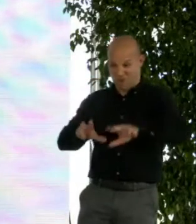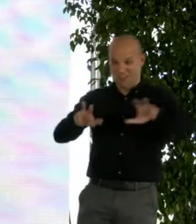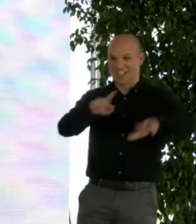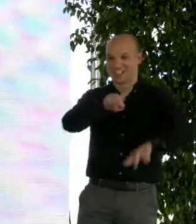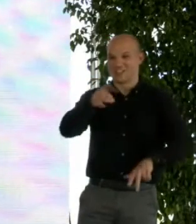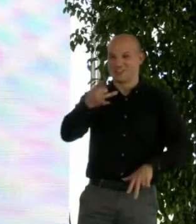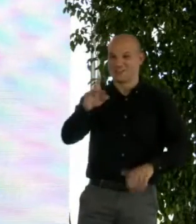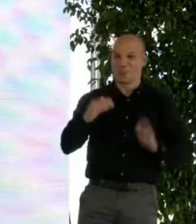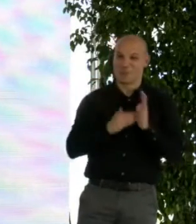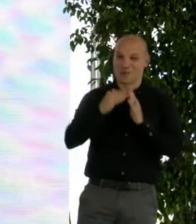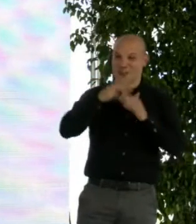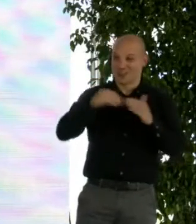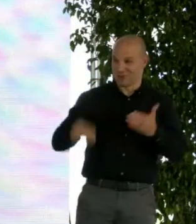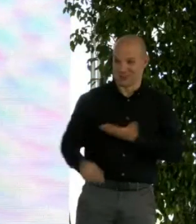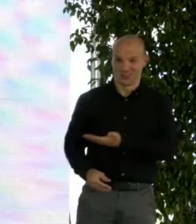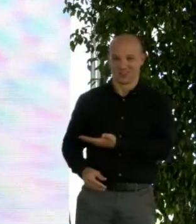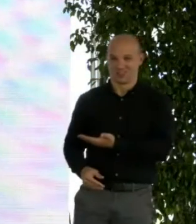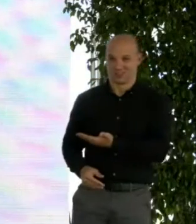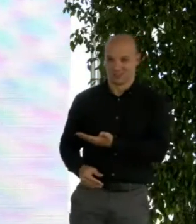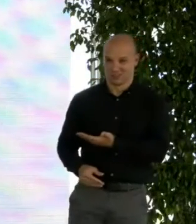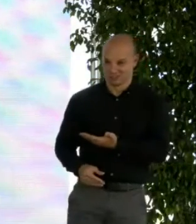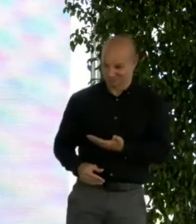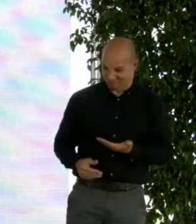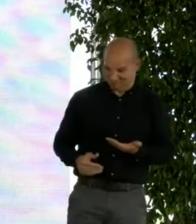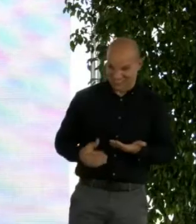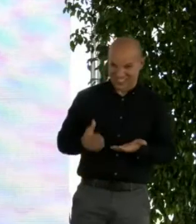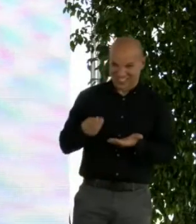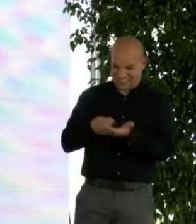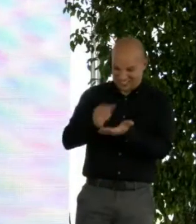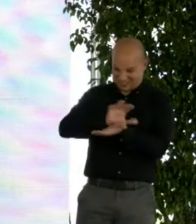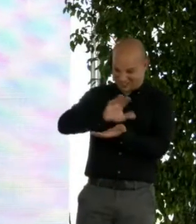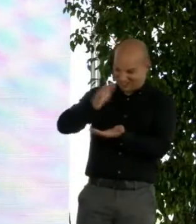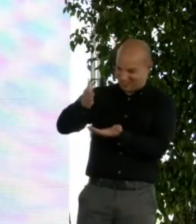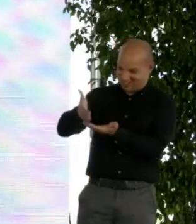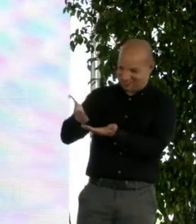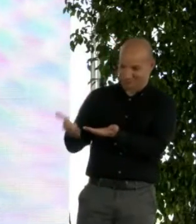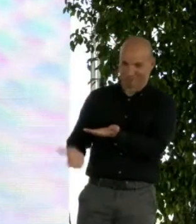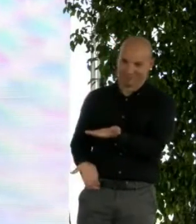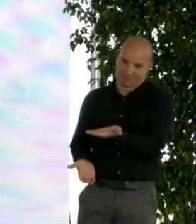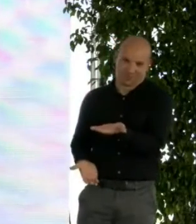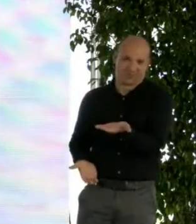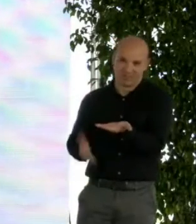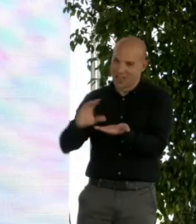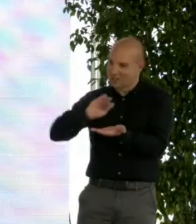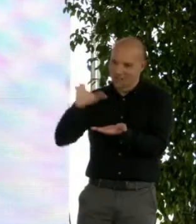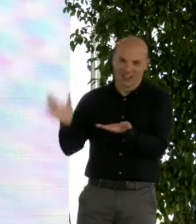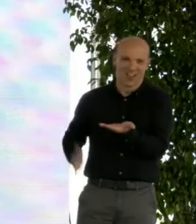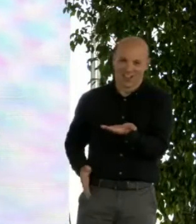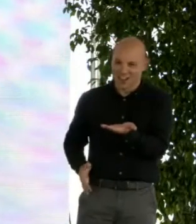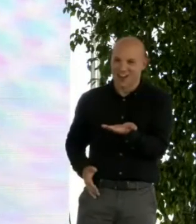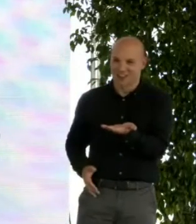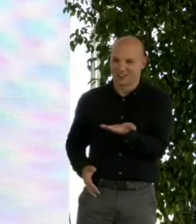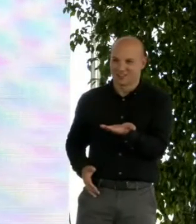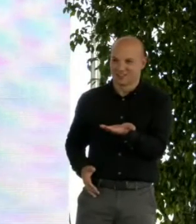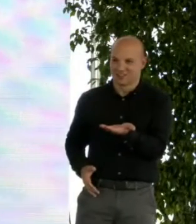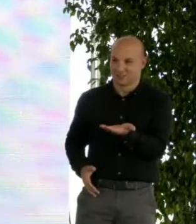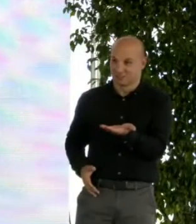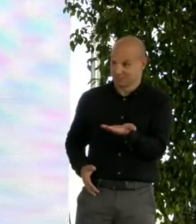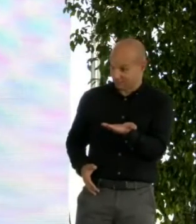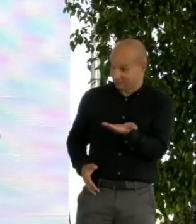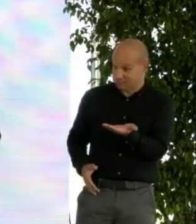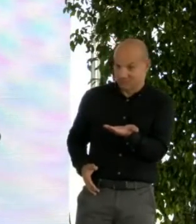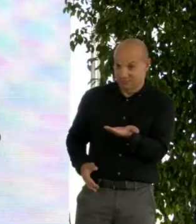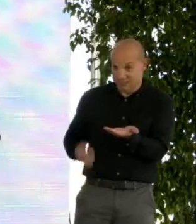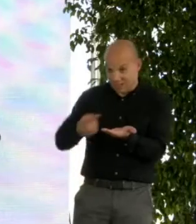$118 millones en esta inversión. Esa cantidad de inversión habla por sí sola. Para hacer un commitment, o sea, un compromiso de